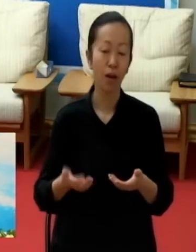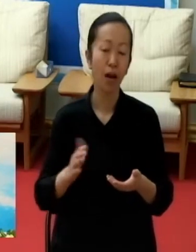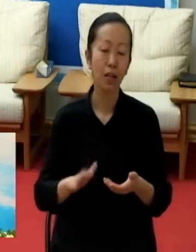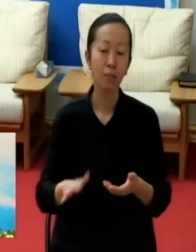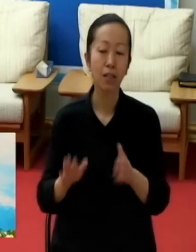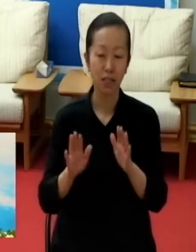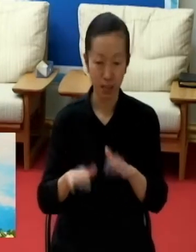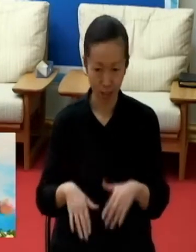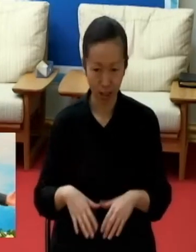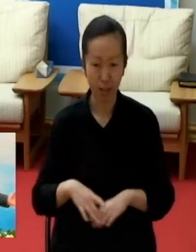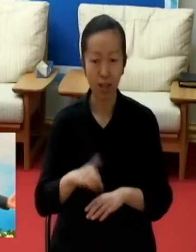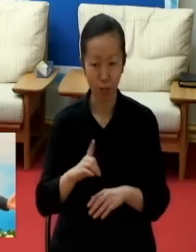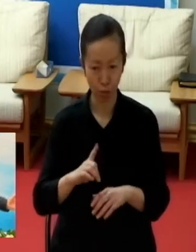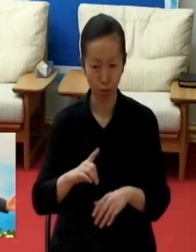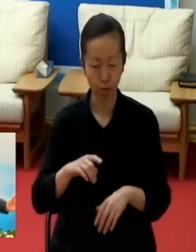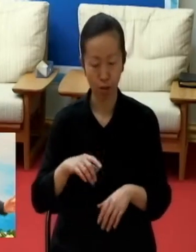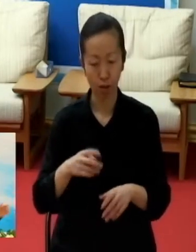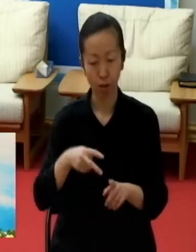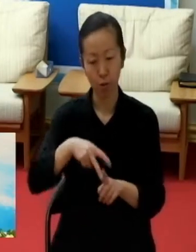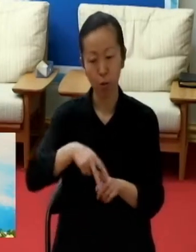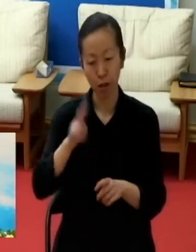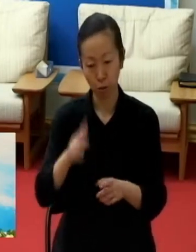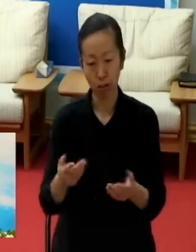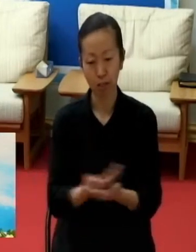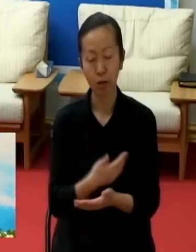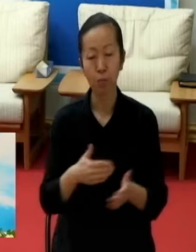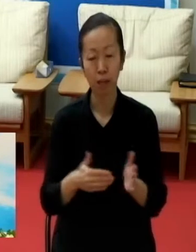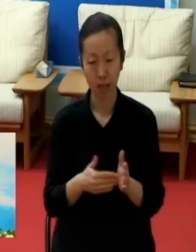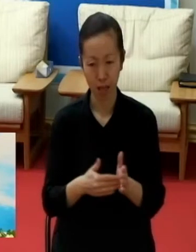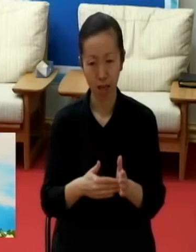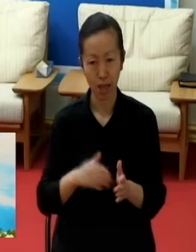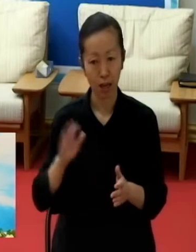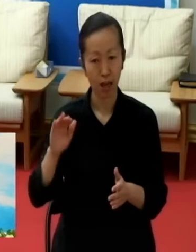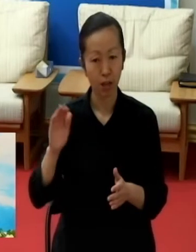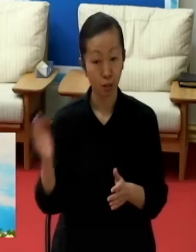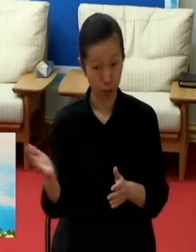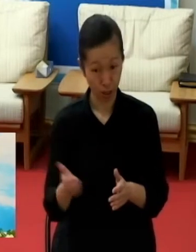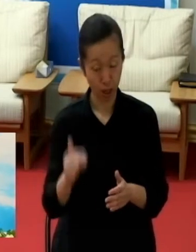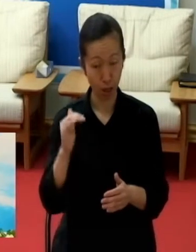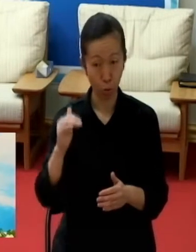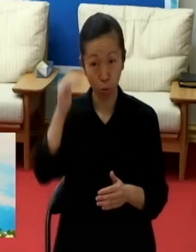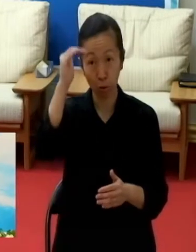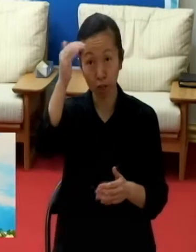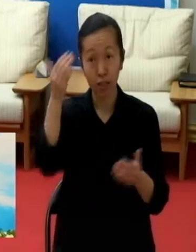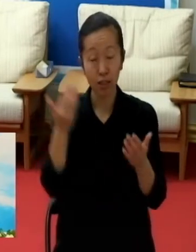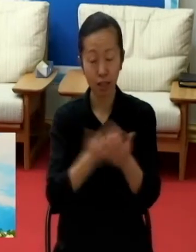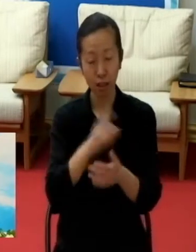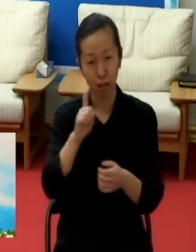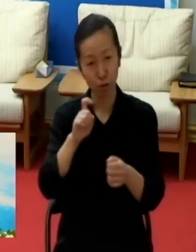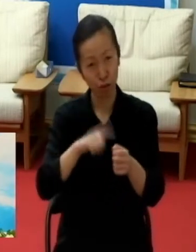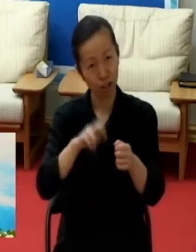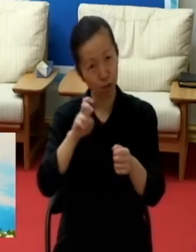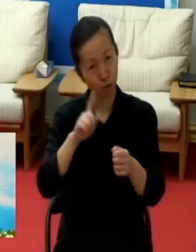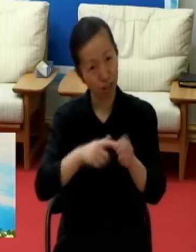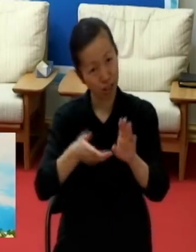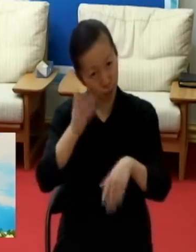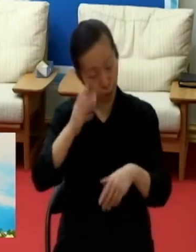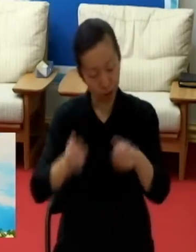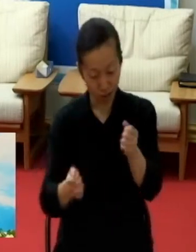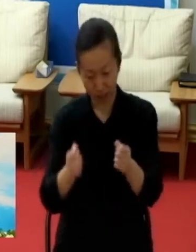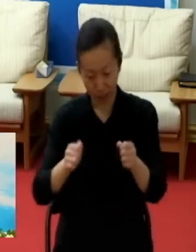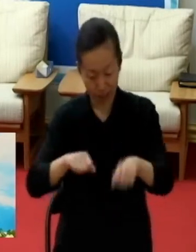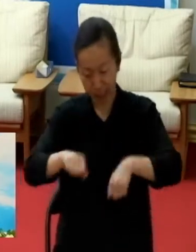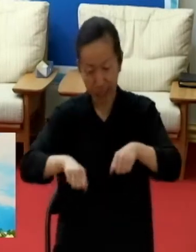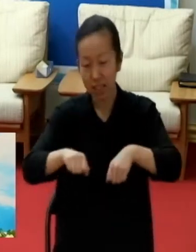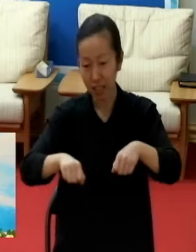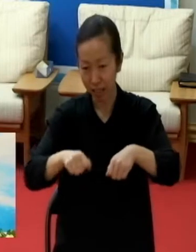어른이 되면서 자전거를 몇십 년 동안 안 탔습니다. そして大人になって何十年間自転車を乗らなかったんです。 근데 지금 자전거 딱 타면은 그냥